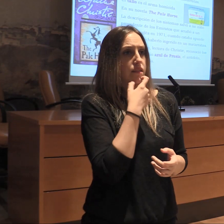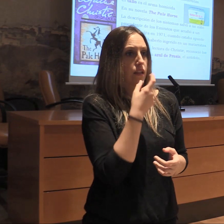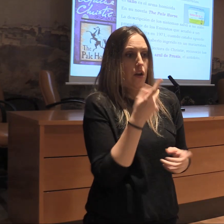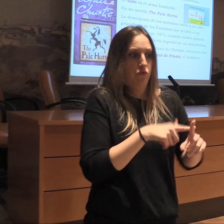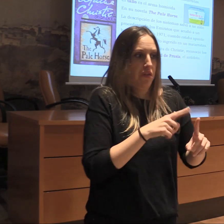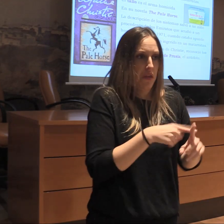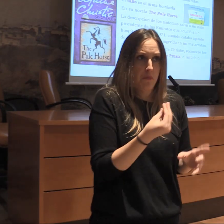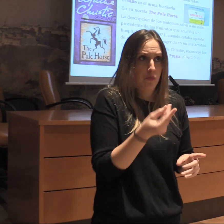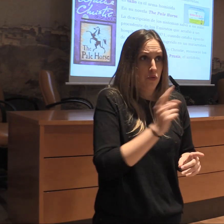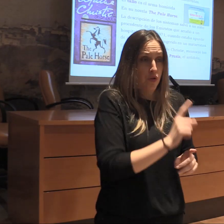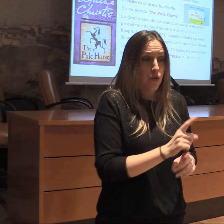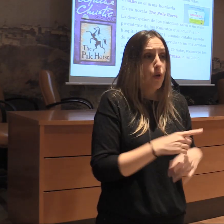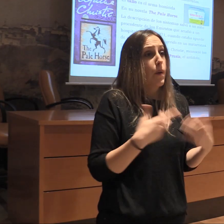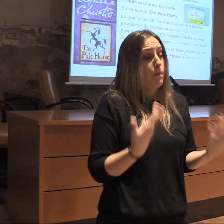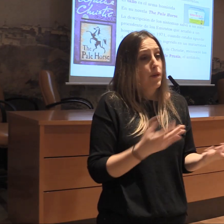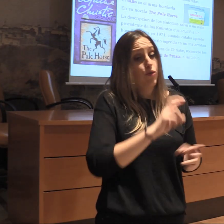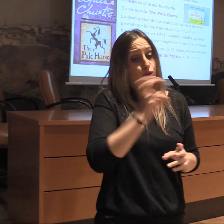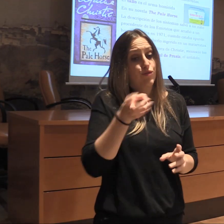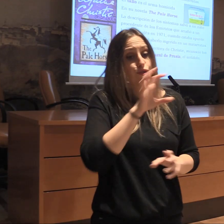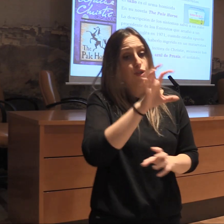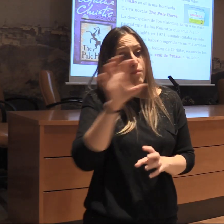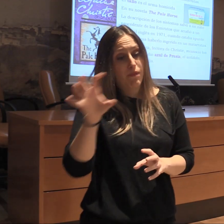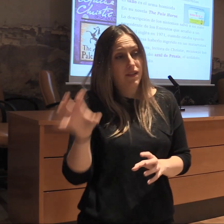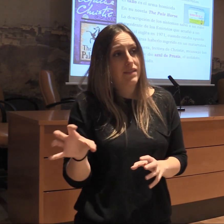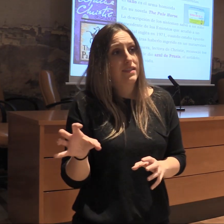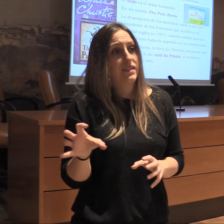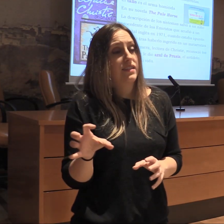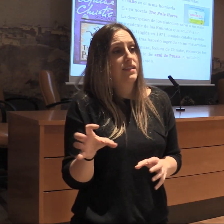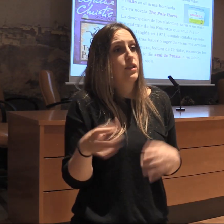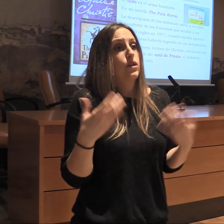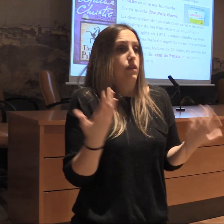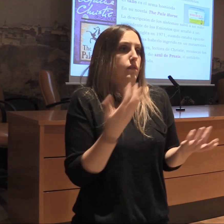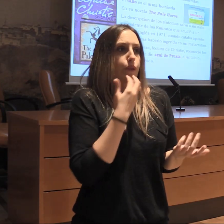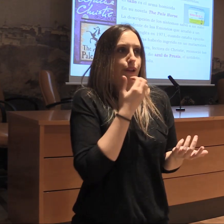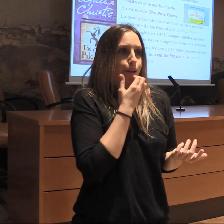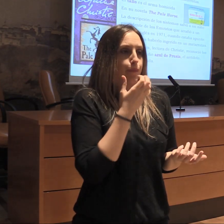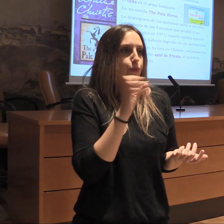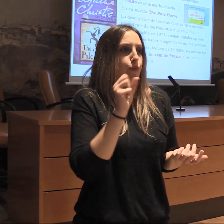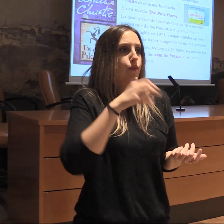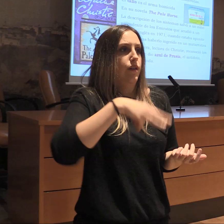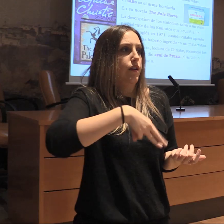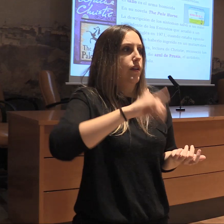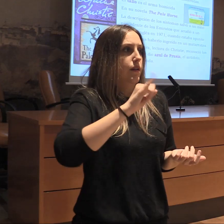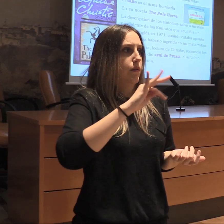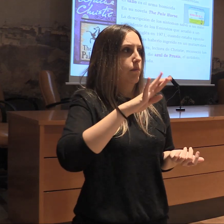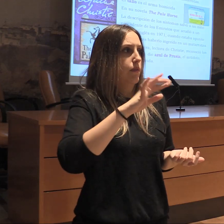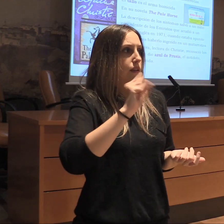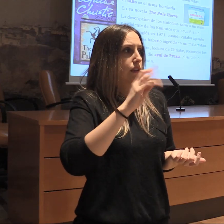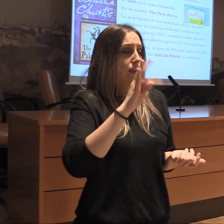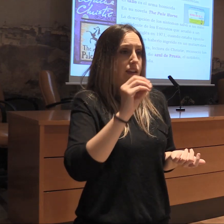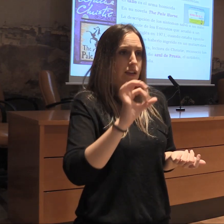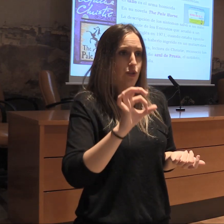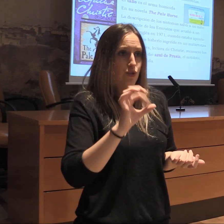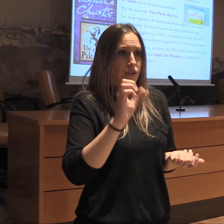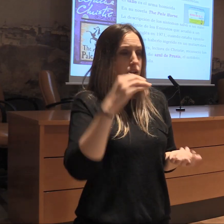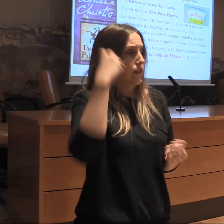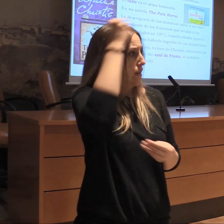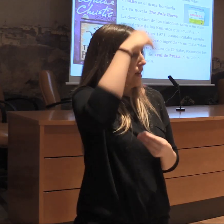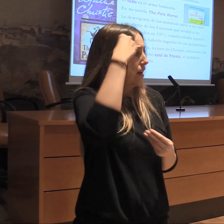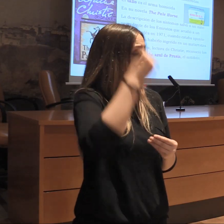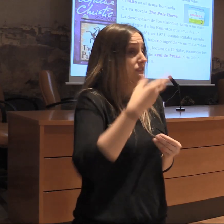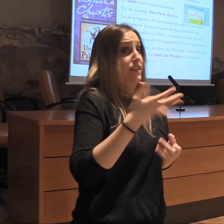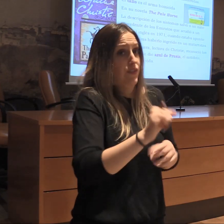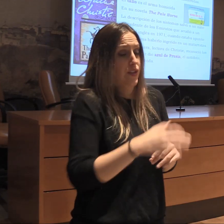años antes, pero sí en otros países como los Emiratos Árabes. Bueno, el talio también era el componente